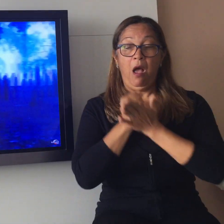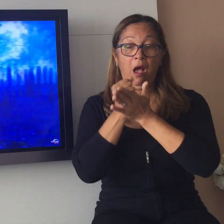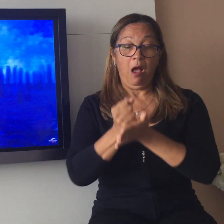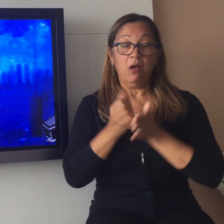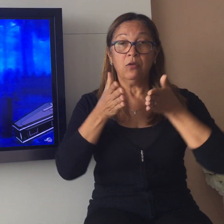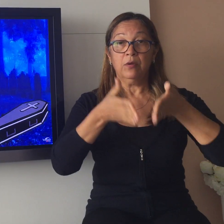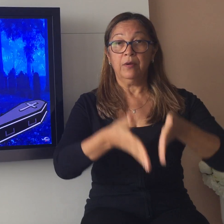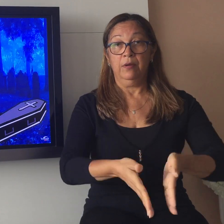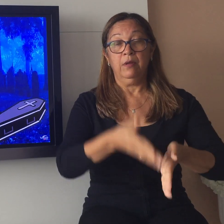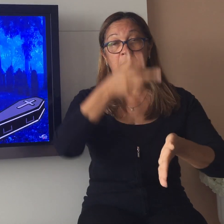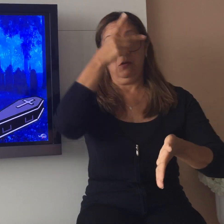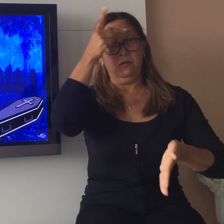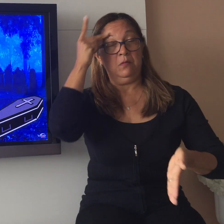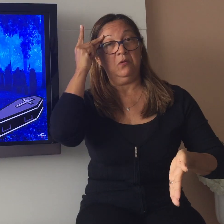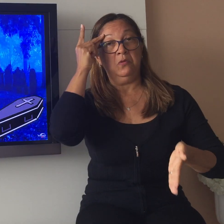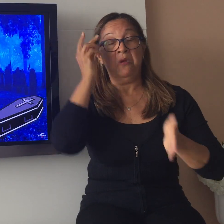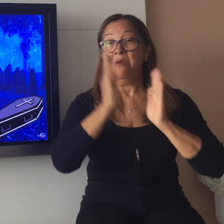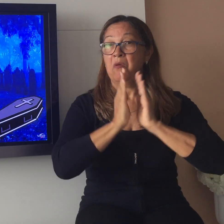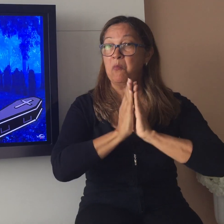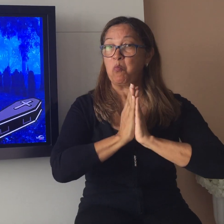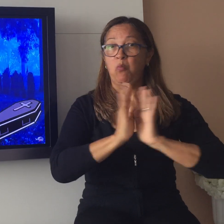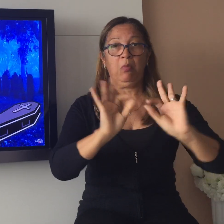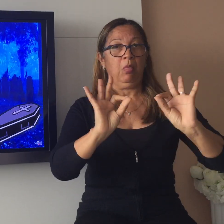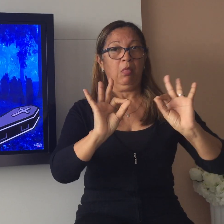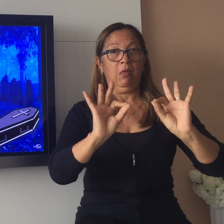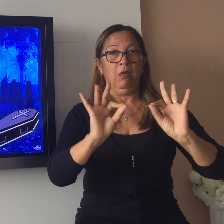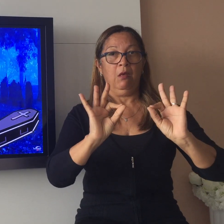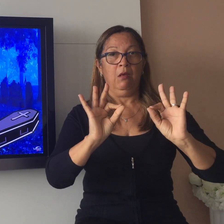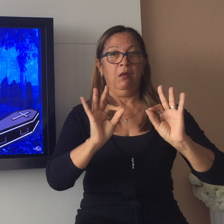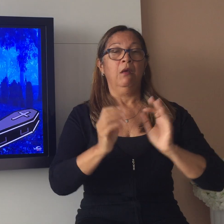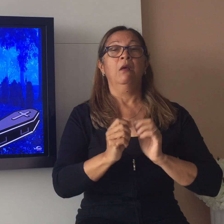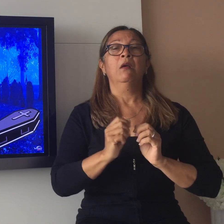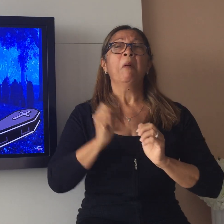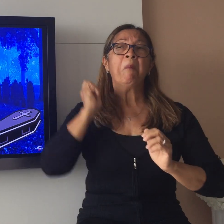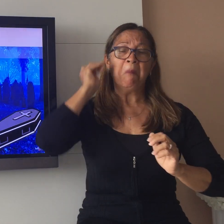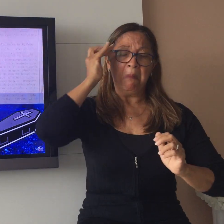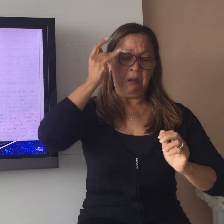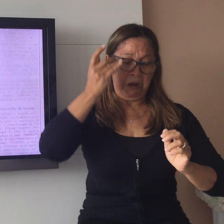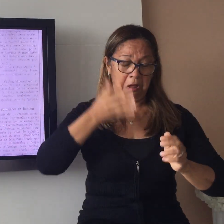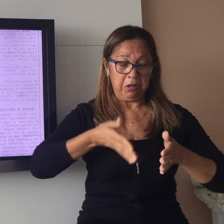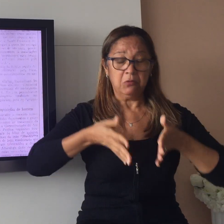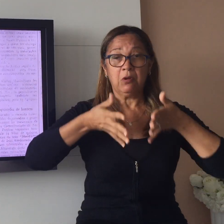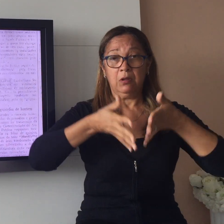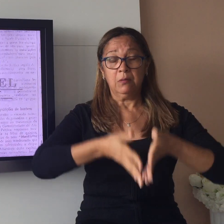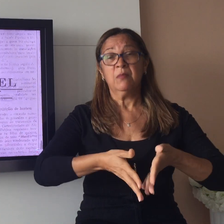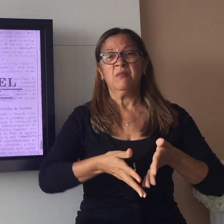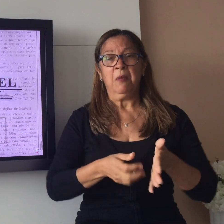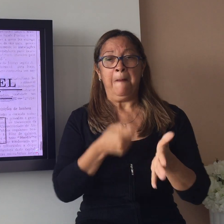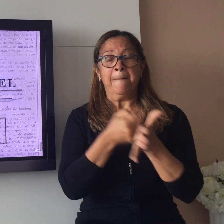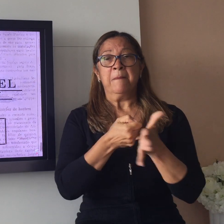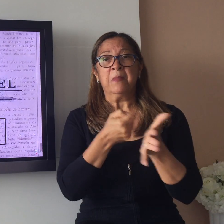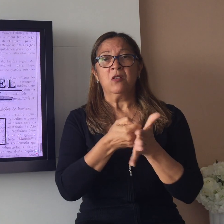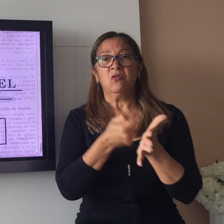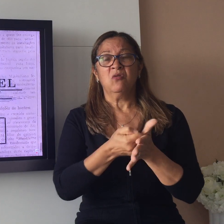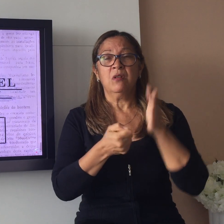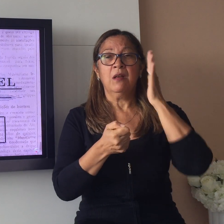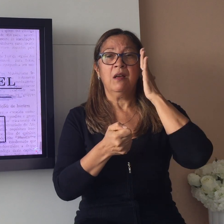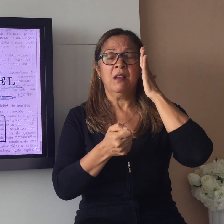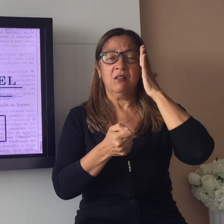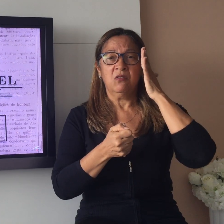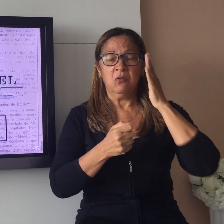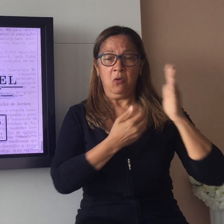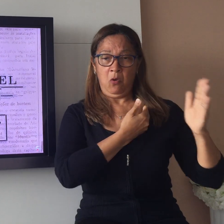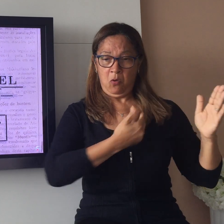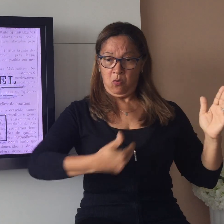eram feitos sem velório e muitas vezes em plena madrugada. Pressionado, o governo coloca